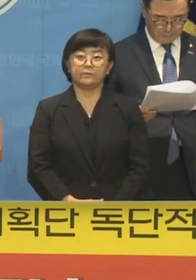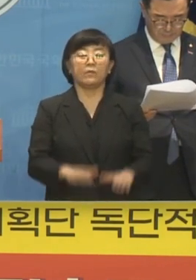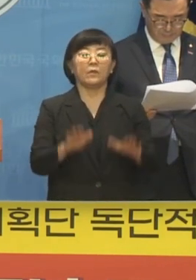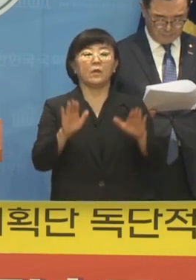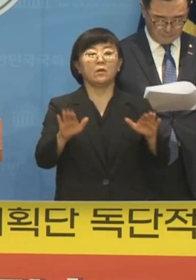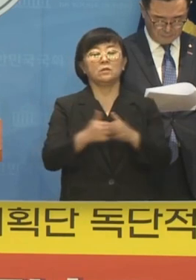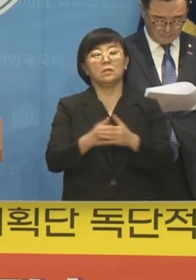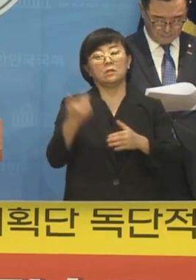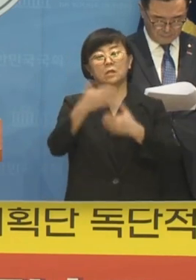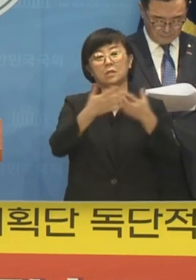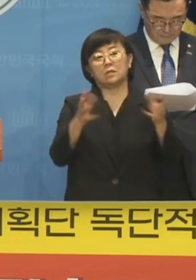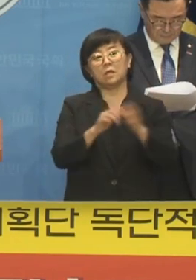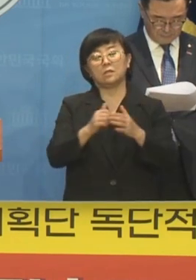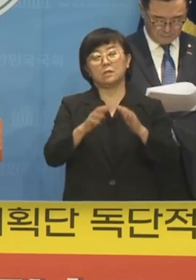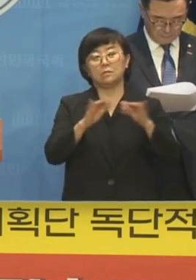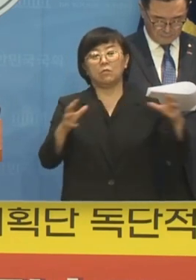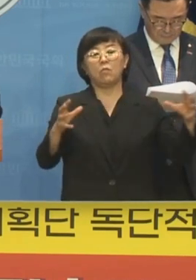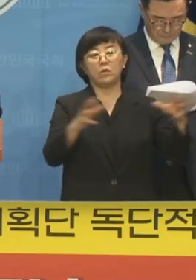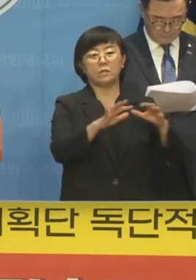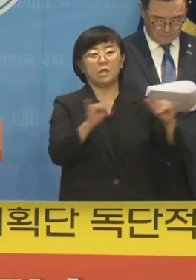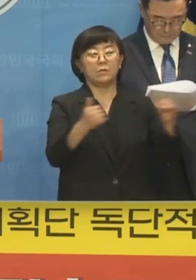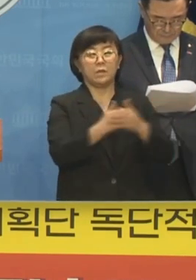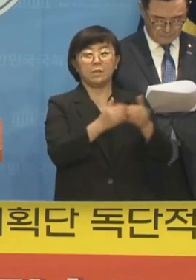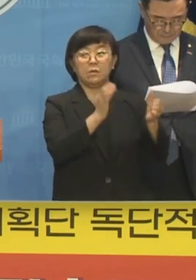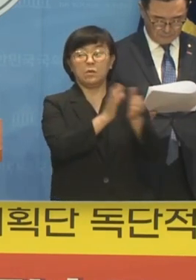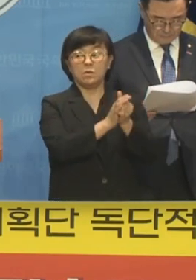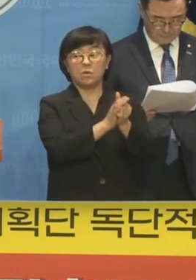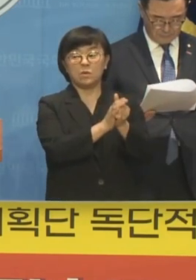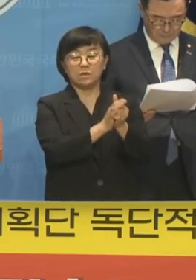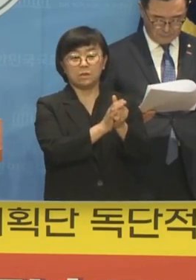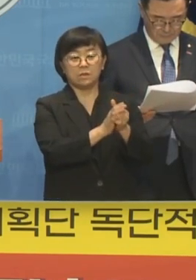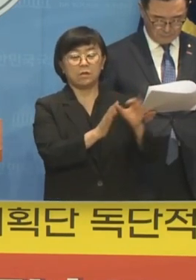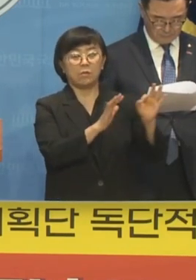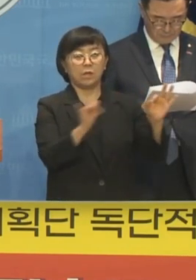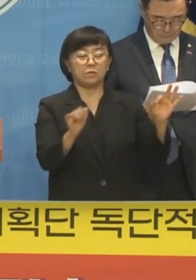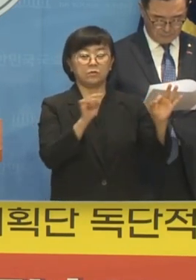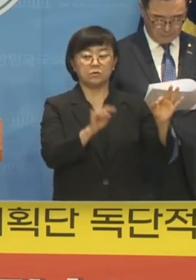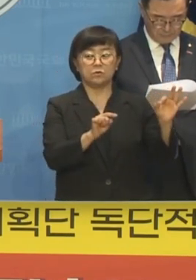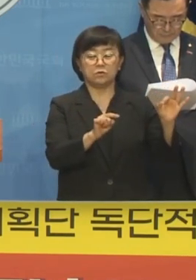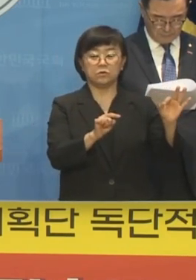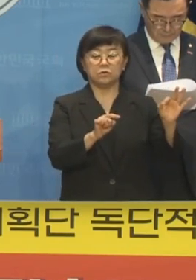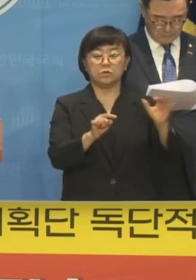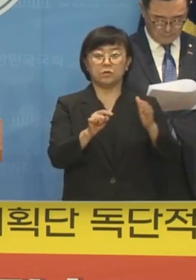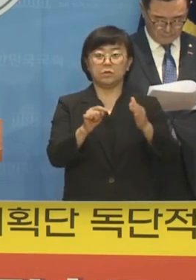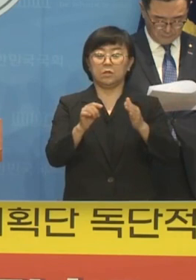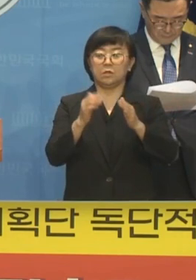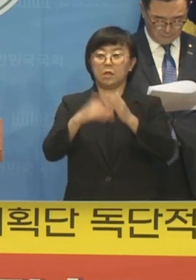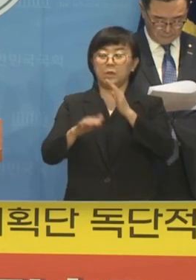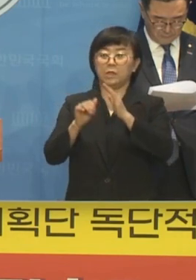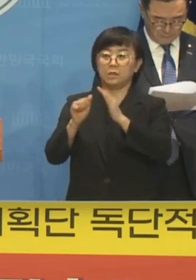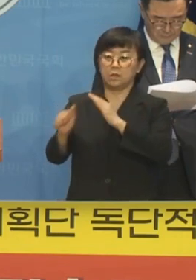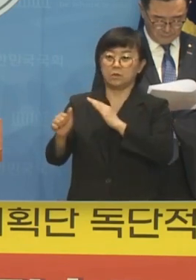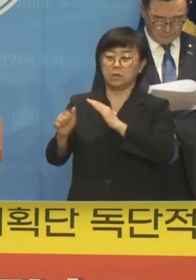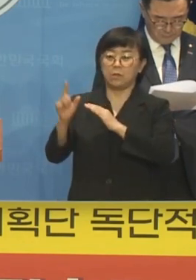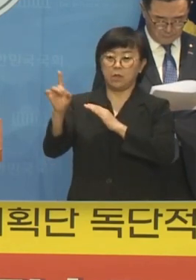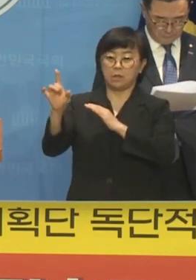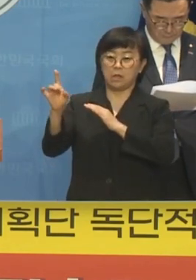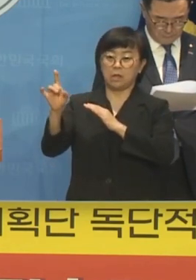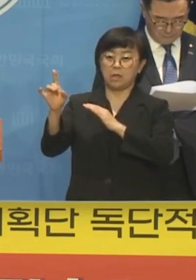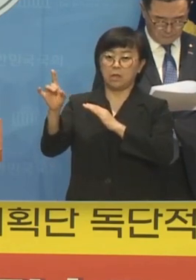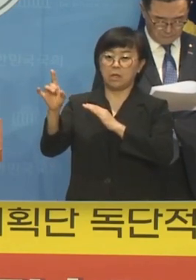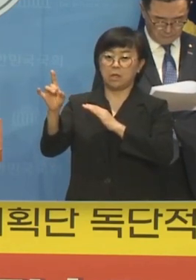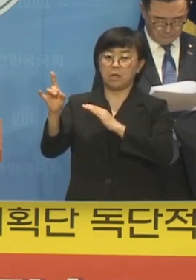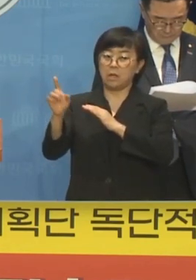현재 기획단 구성원을 보면 위촉직 10명 중 유족 대표 1명을 제외하면